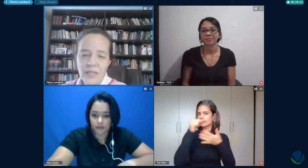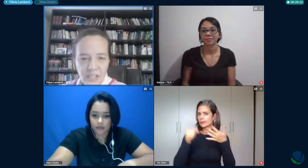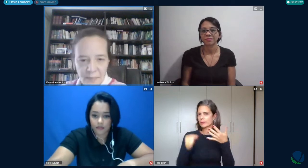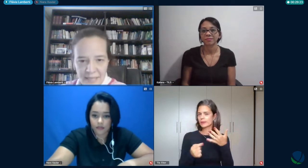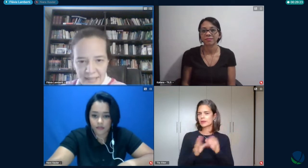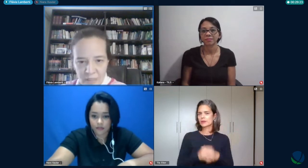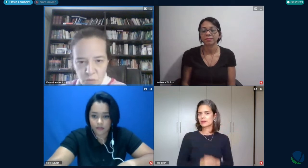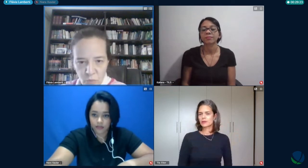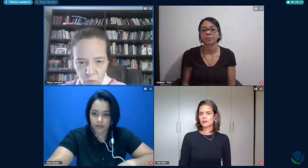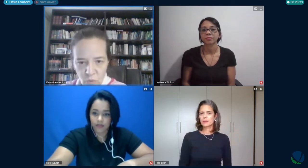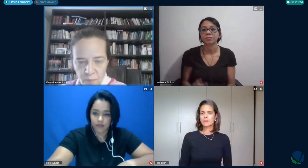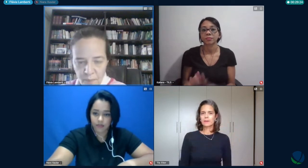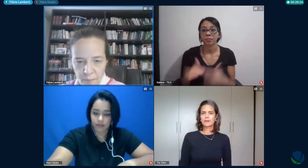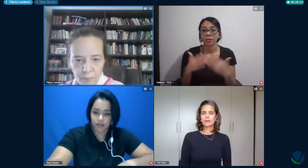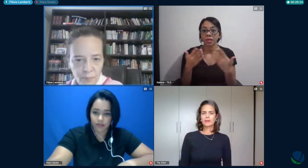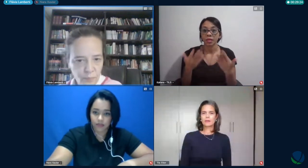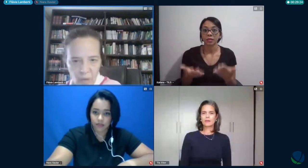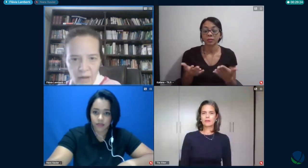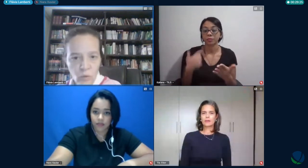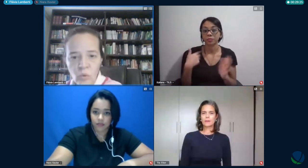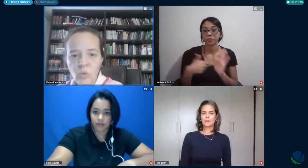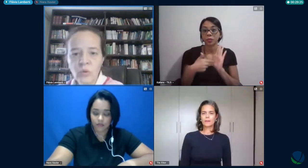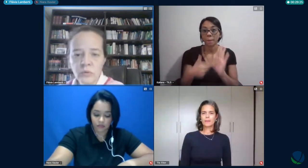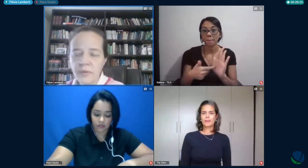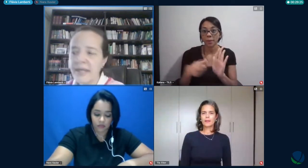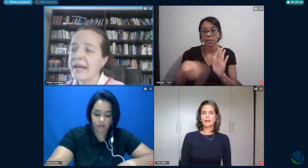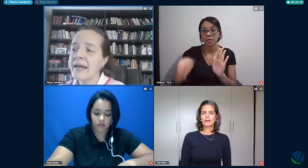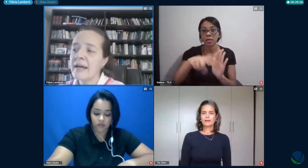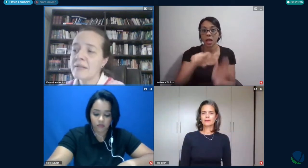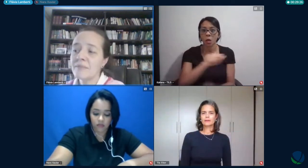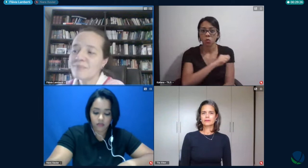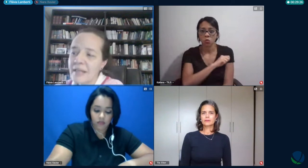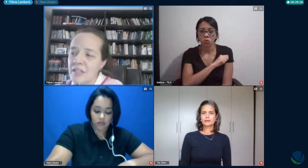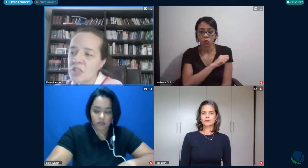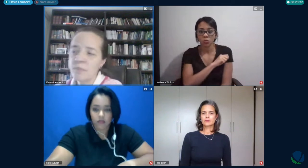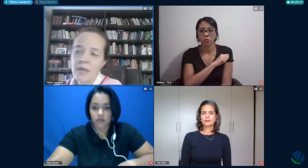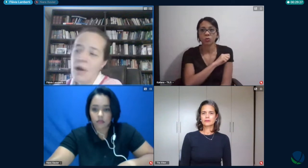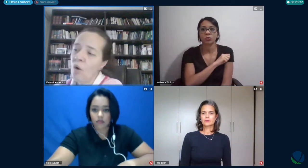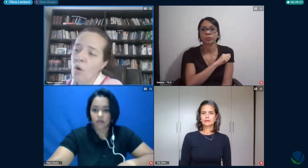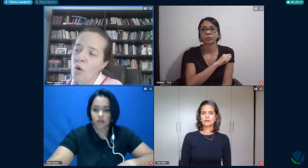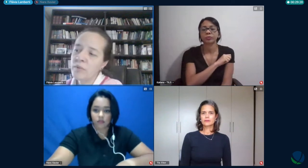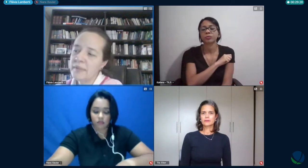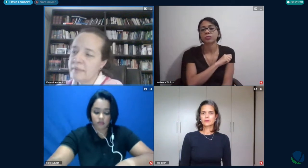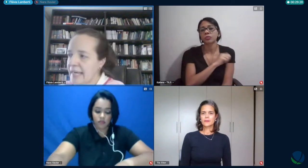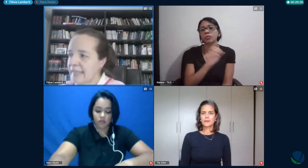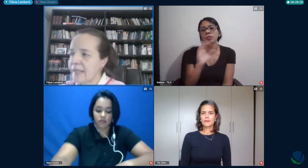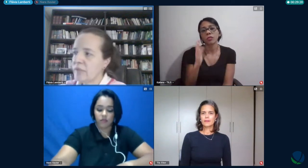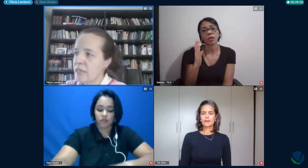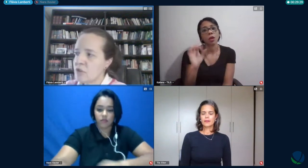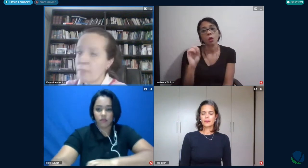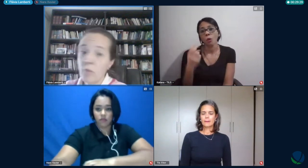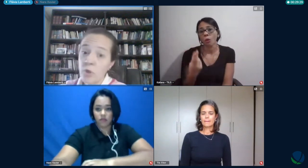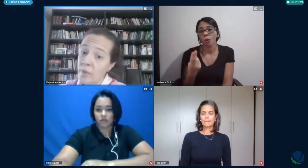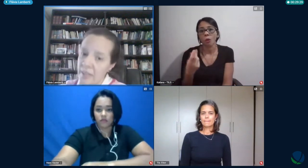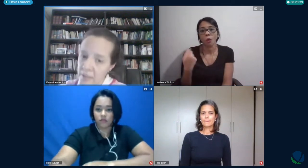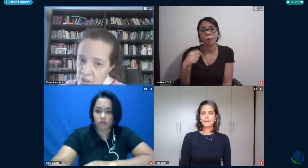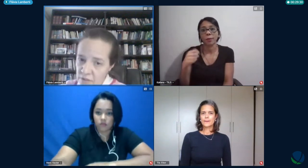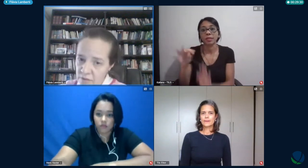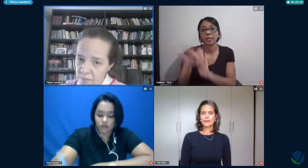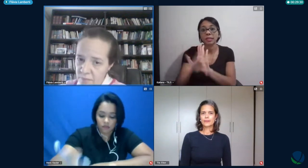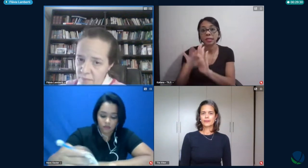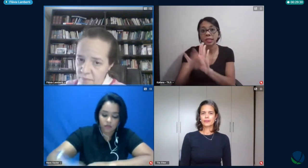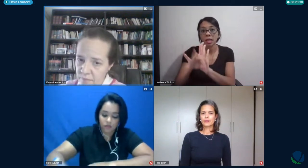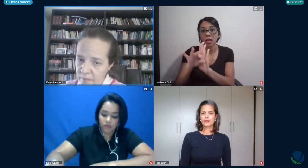Então, quando a gente apresenta isso para o aluno, né? A gente ou tem que ter um texto de apoio